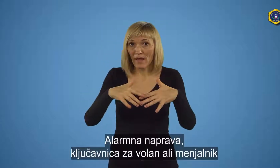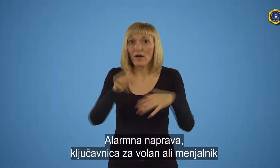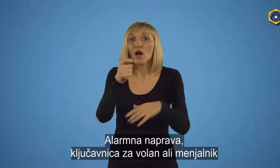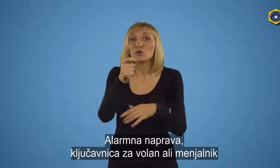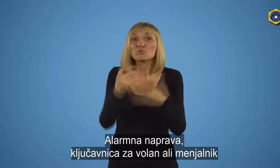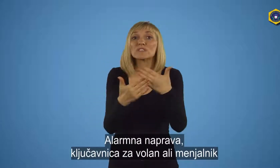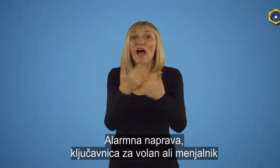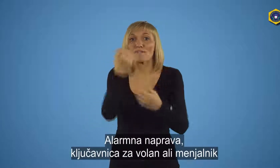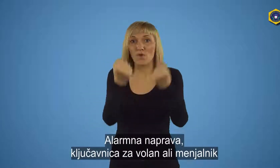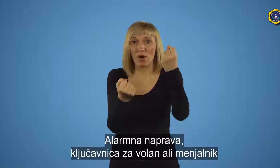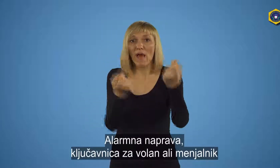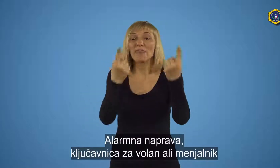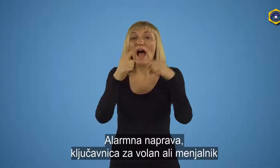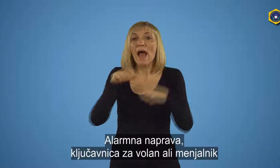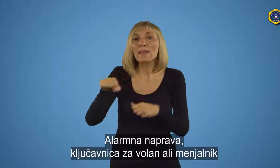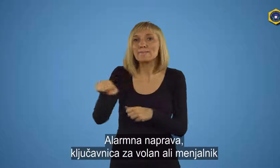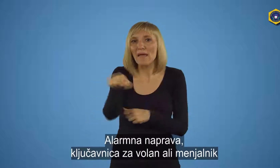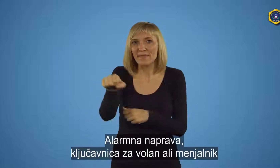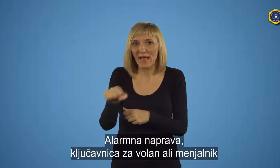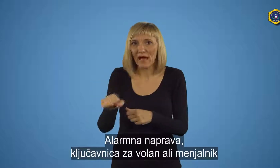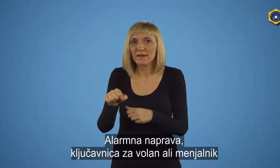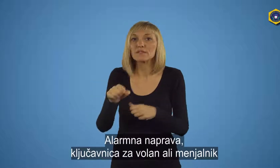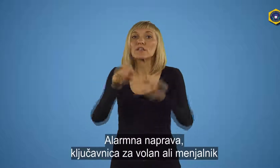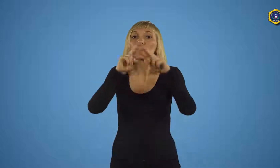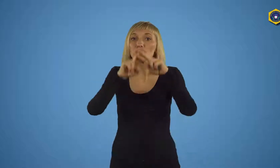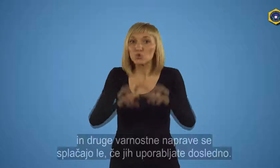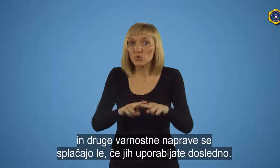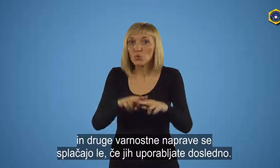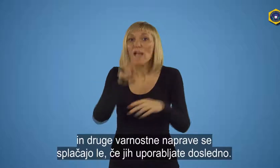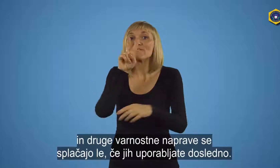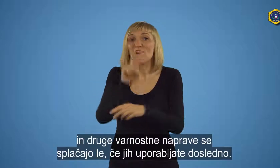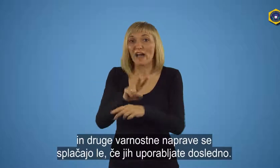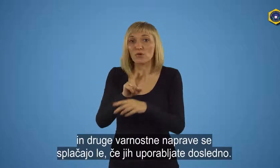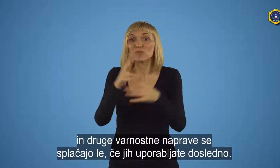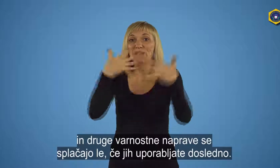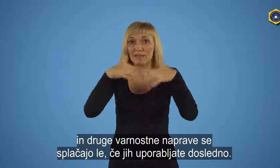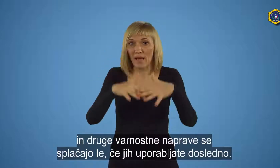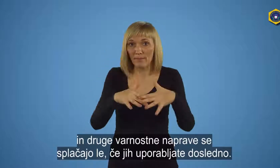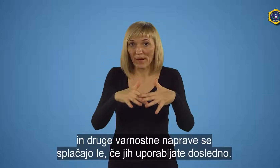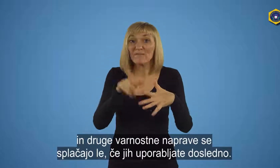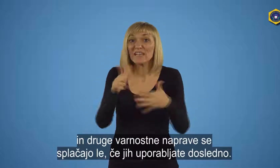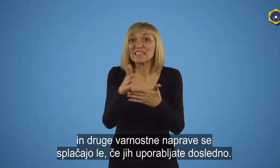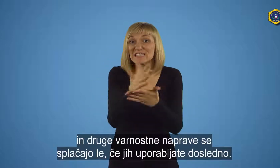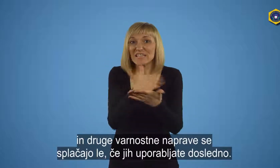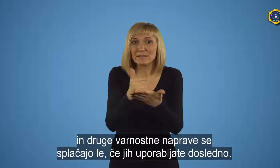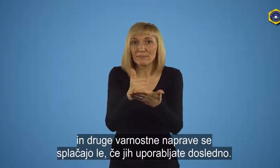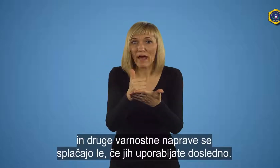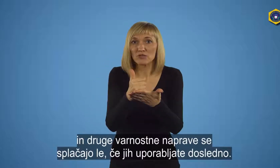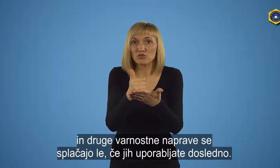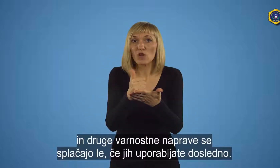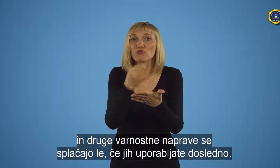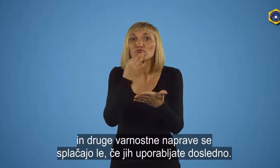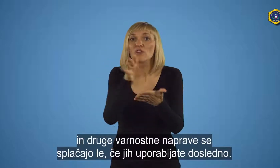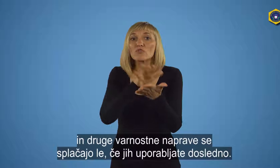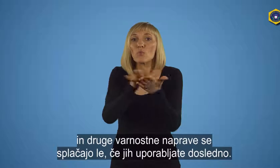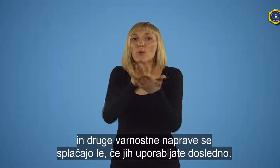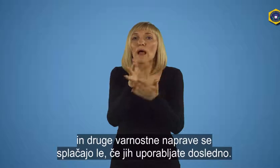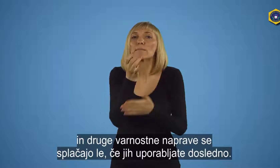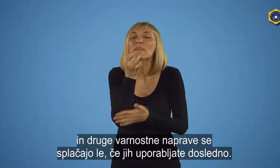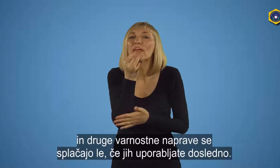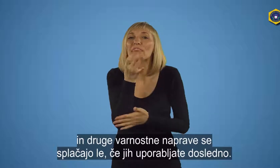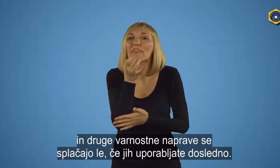Alarmna naprava, ključavnica za volan ali menjalnik in druge varnostne naprave se splačajo le, če jih